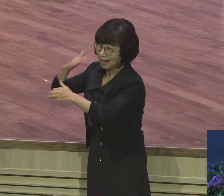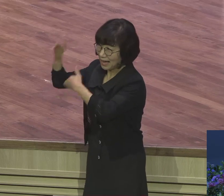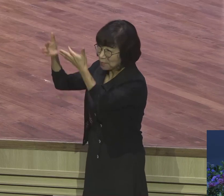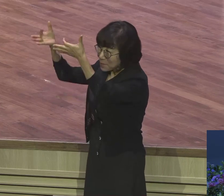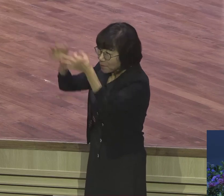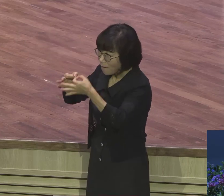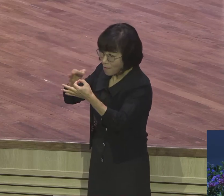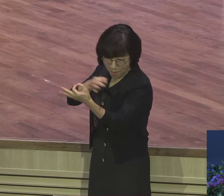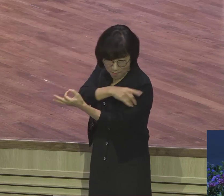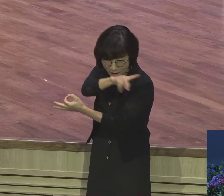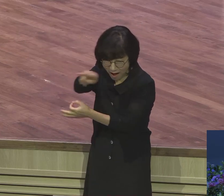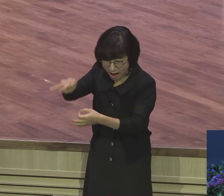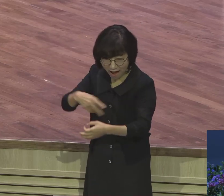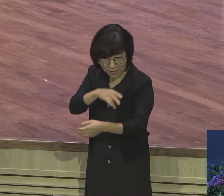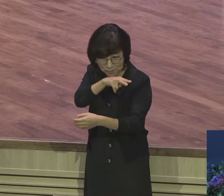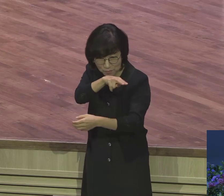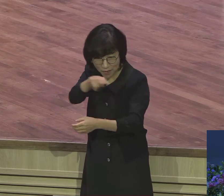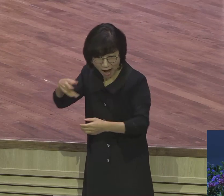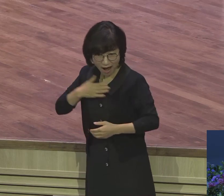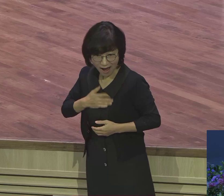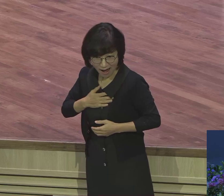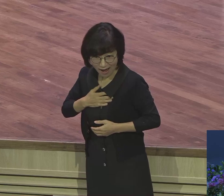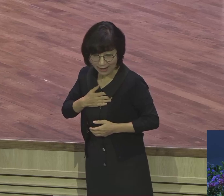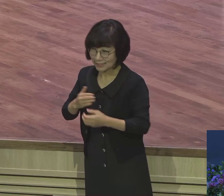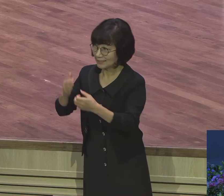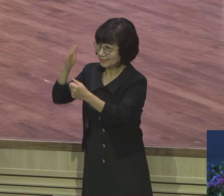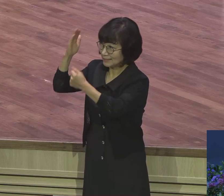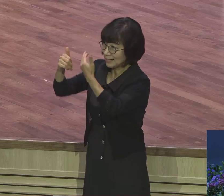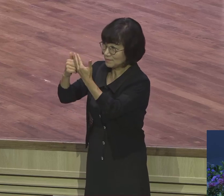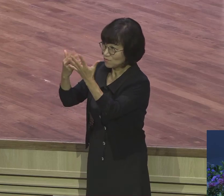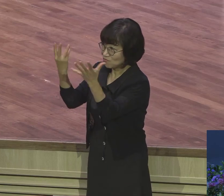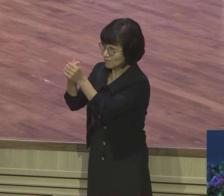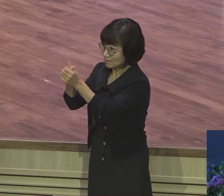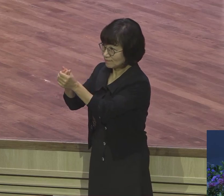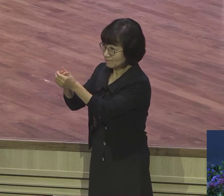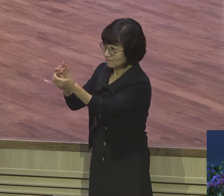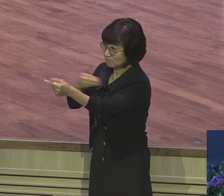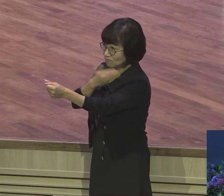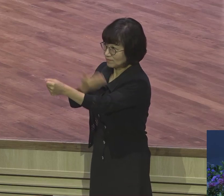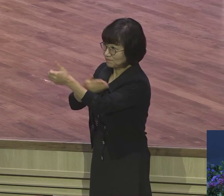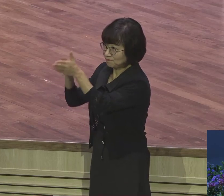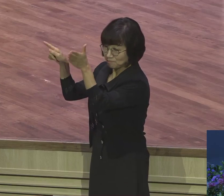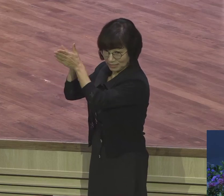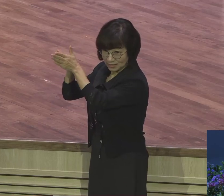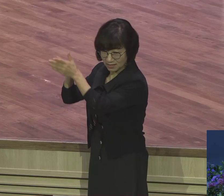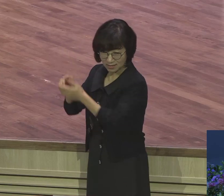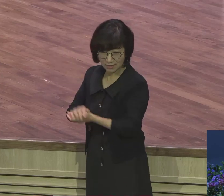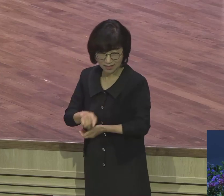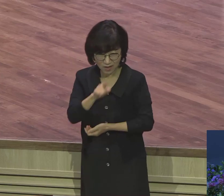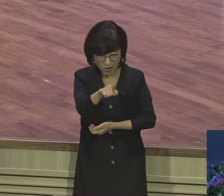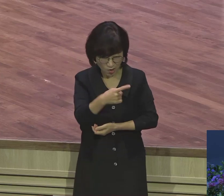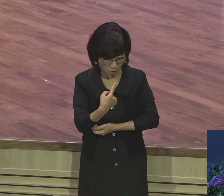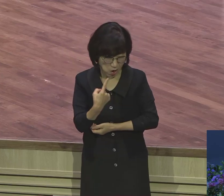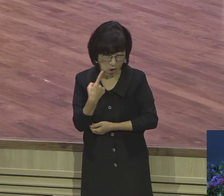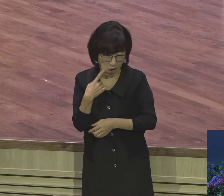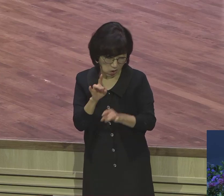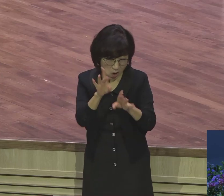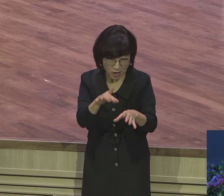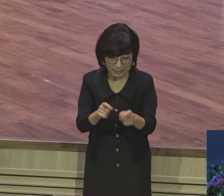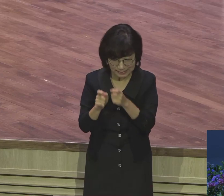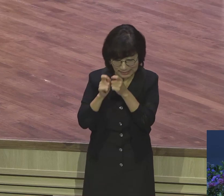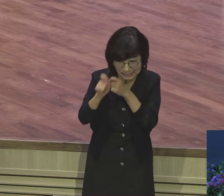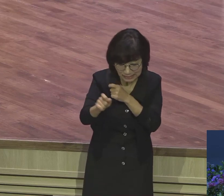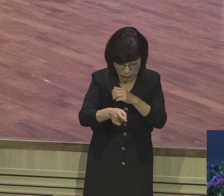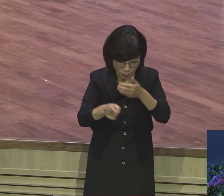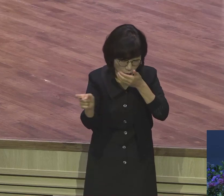계시니까 하나님의 절대 주권을 믿는 삶이에요. 거짓말하는 사람들 속이는 자들 도둑질하는